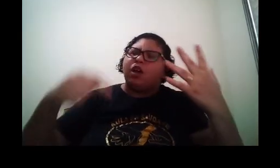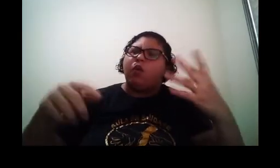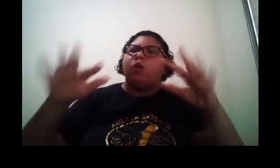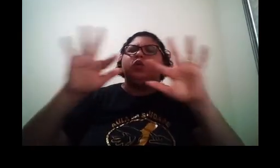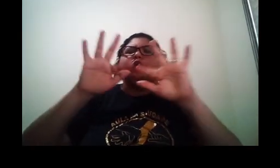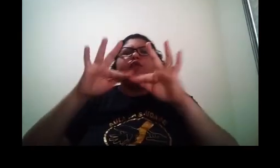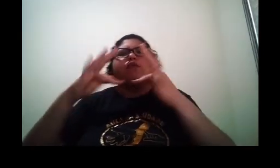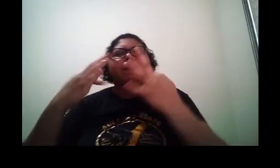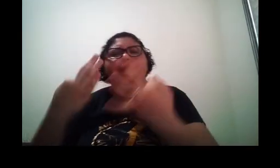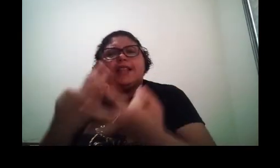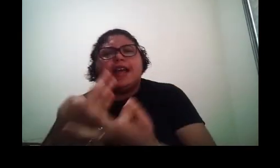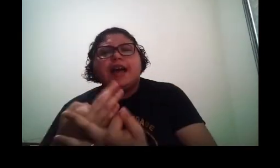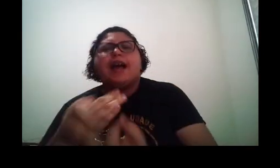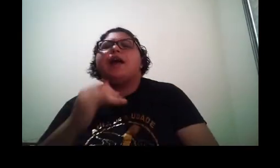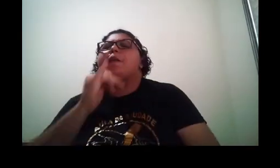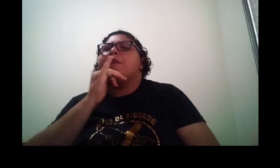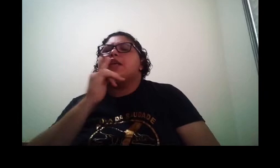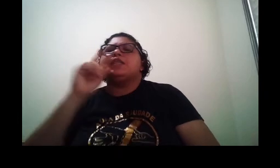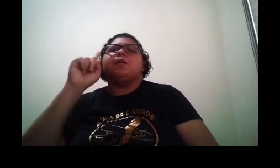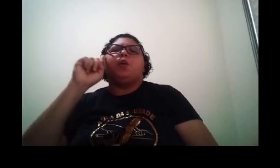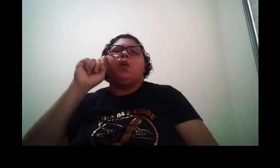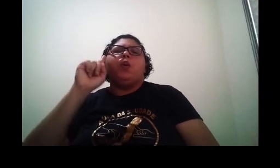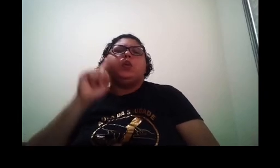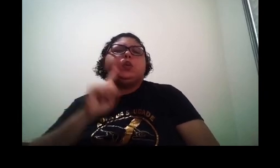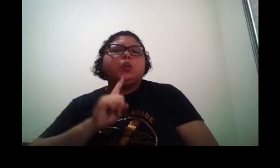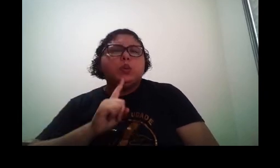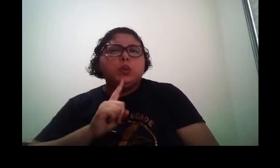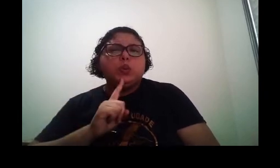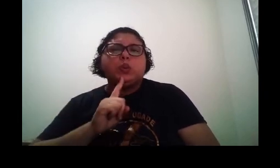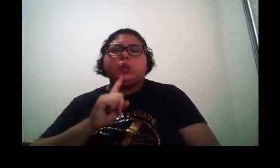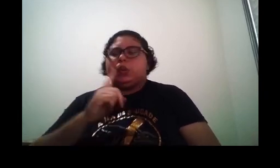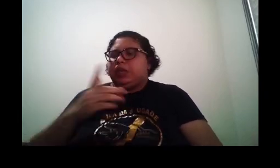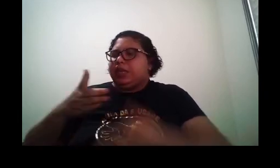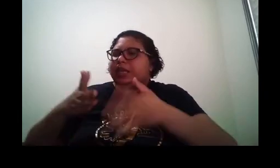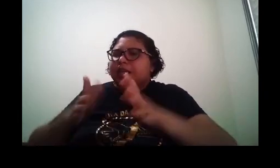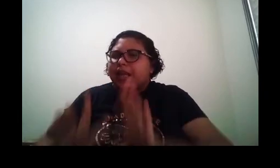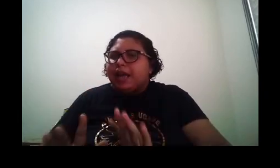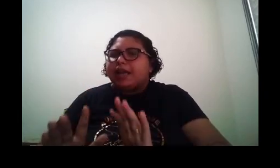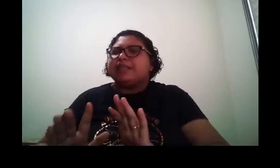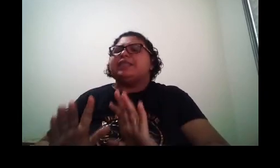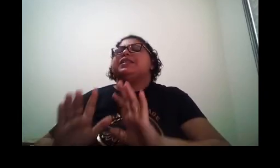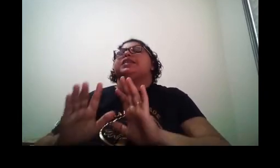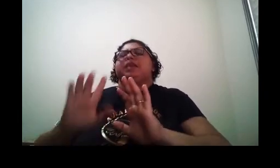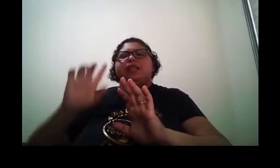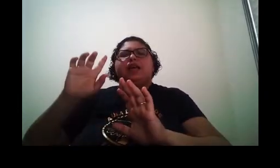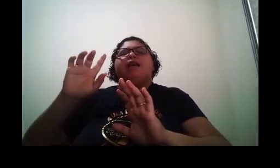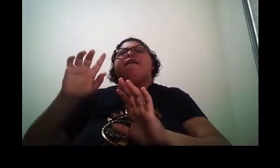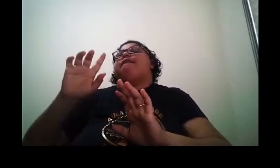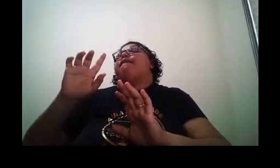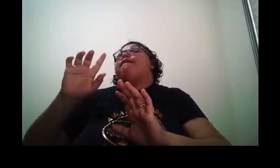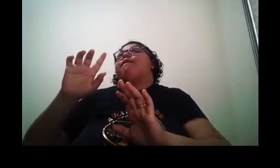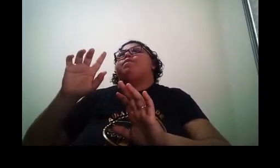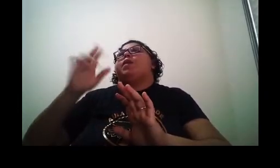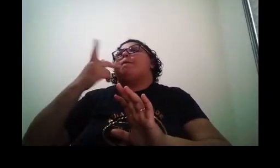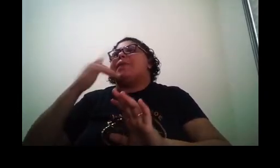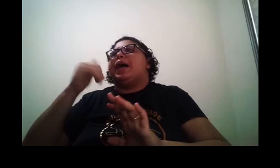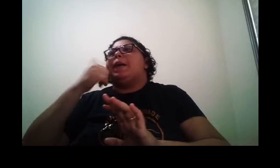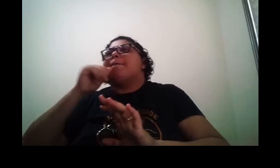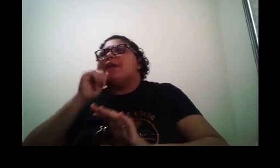como o da família, né? Aquele surdo que nasce num contexto em que o pai e a mãe é surdo e ele tem um contato com a língua